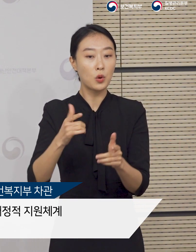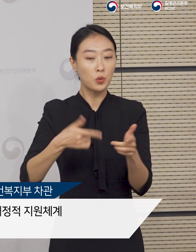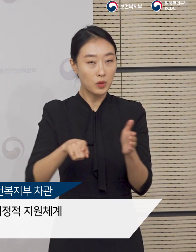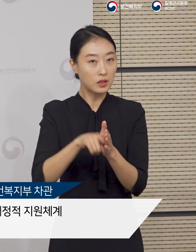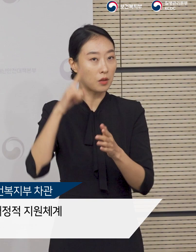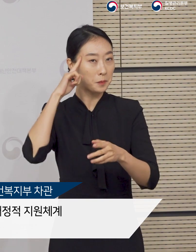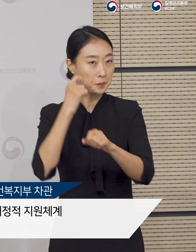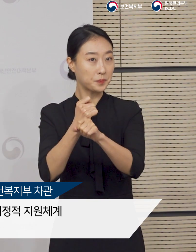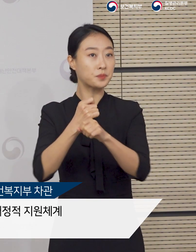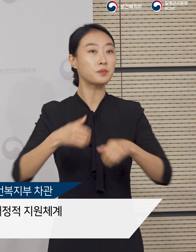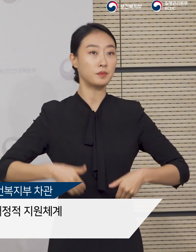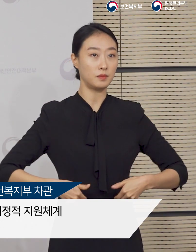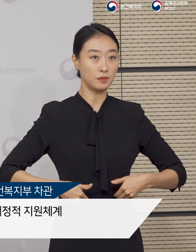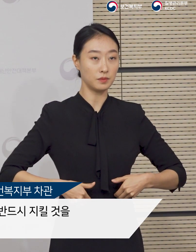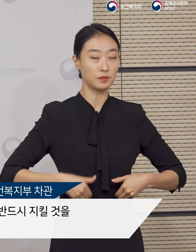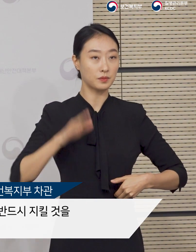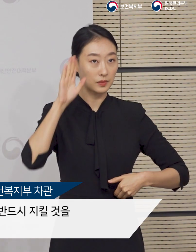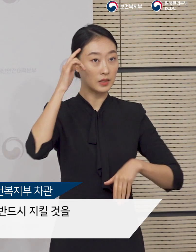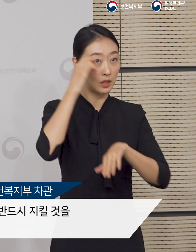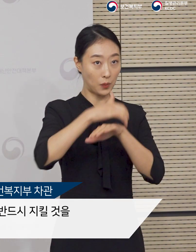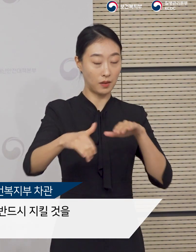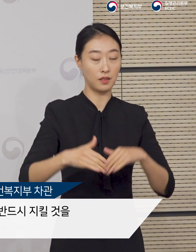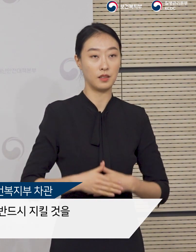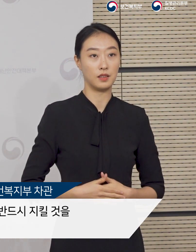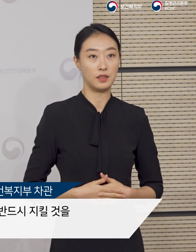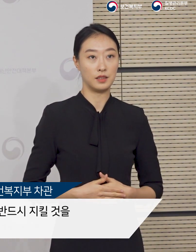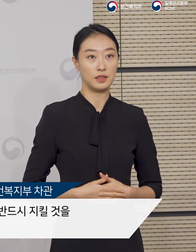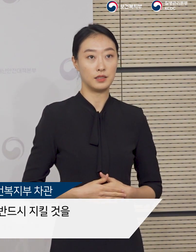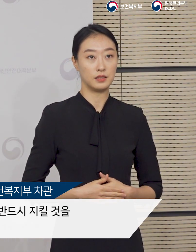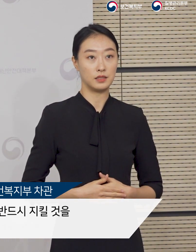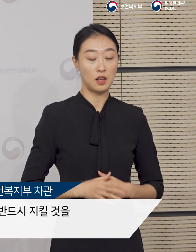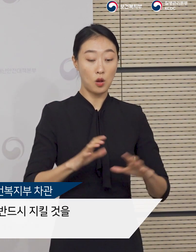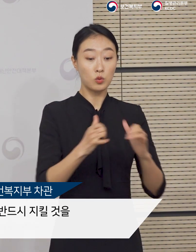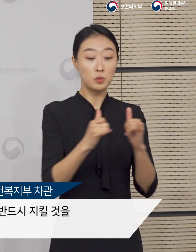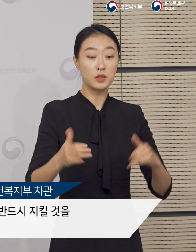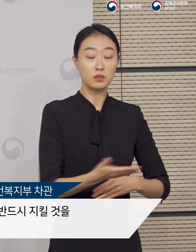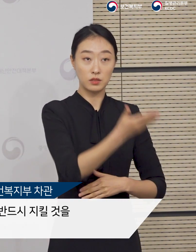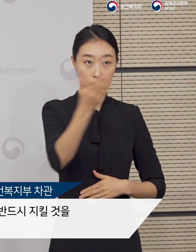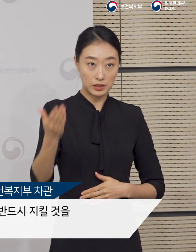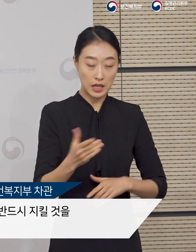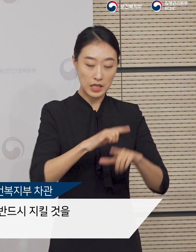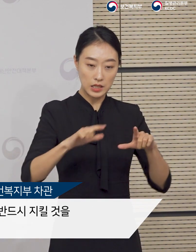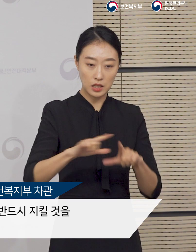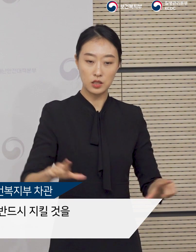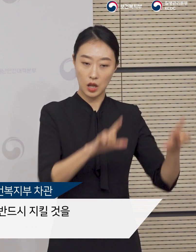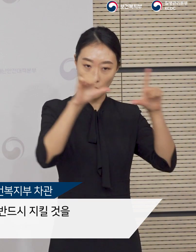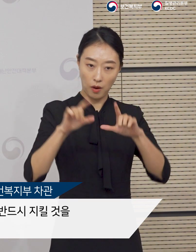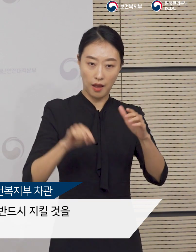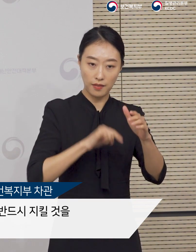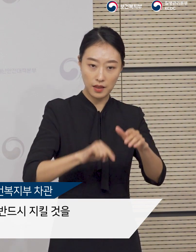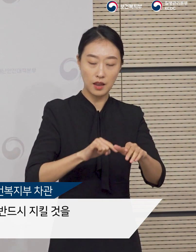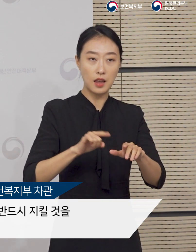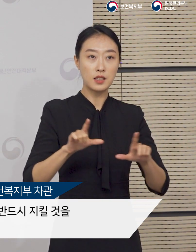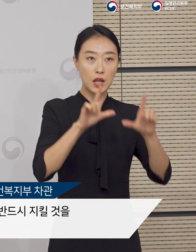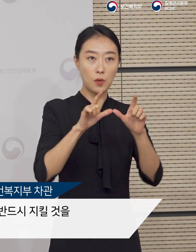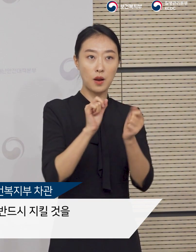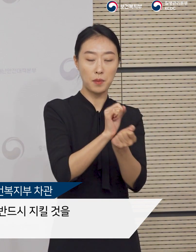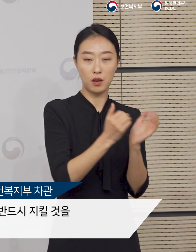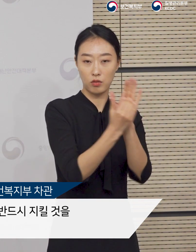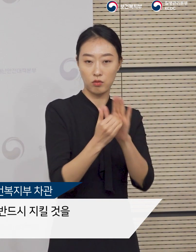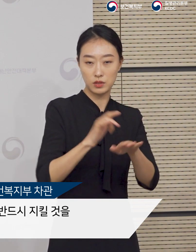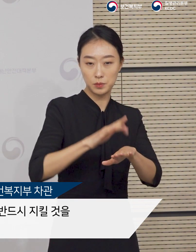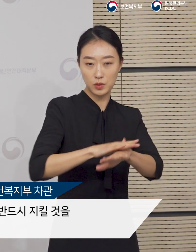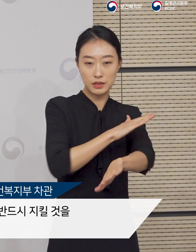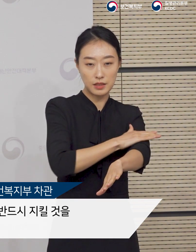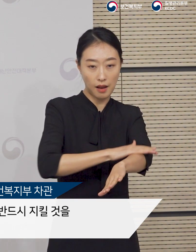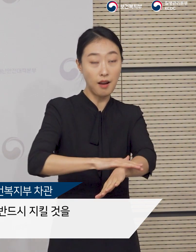나갈 계획입니다. 국민들이 일상생활 속에서 생활방역 실천을 위해 반드시 지킬 것을